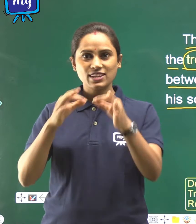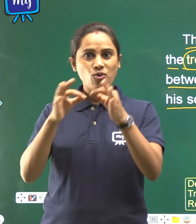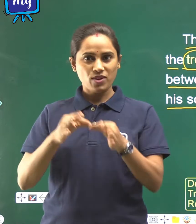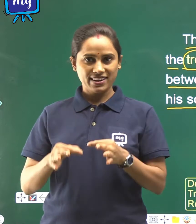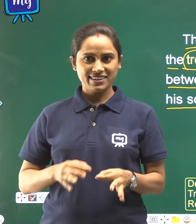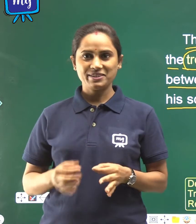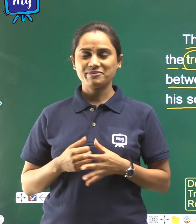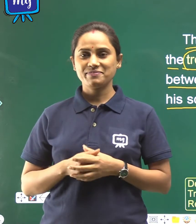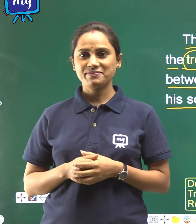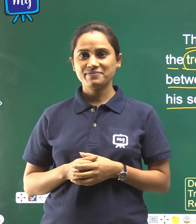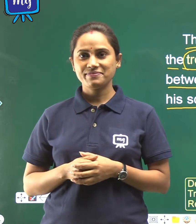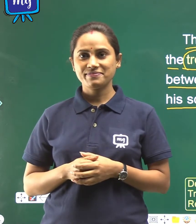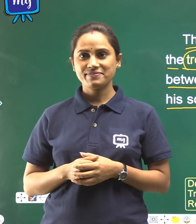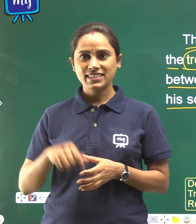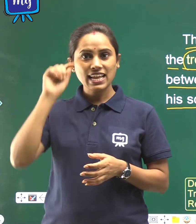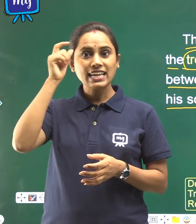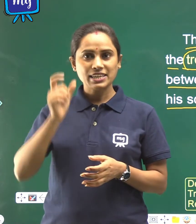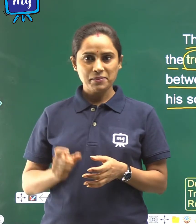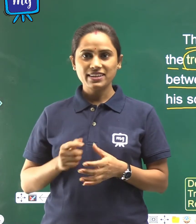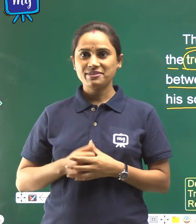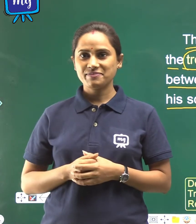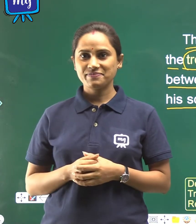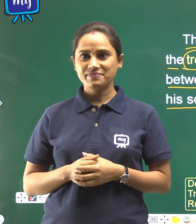वर्णन करना. Trouble,